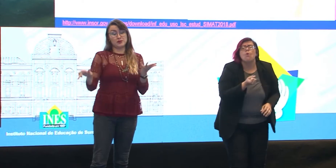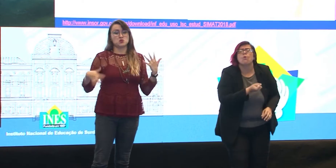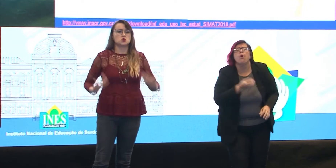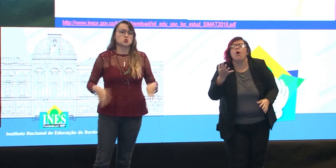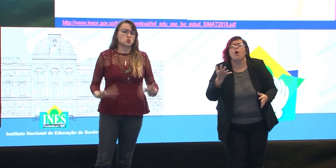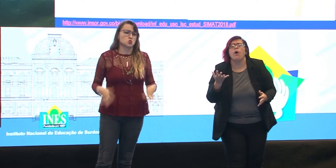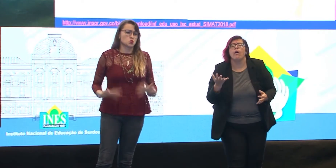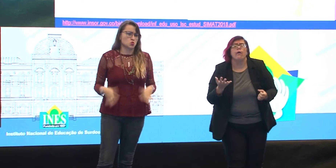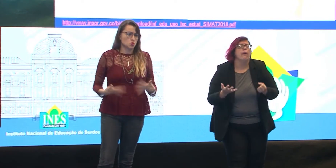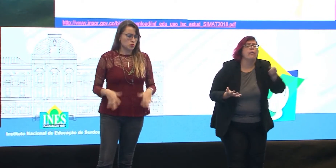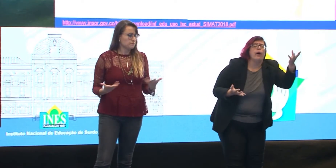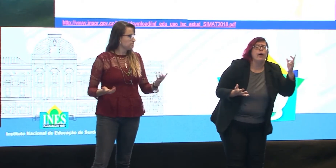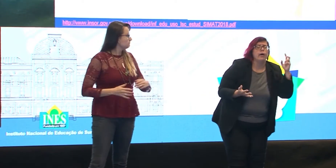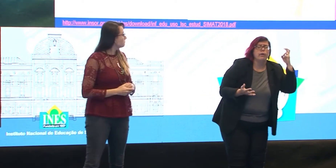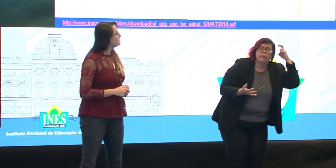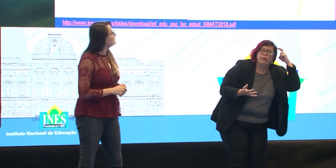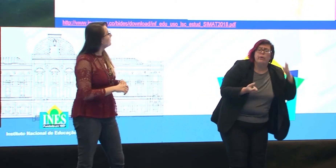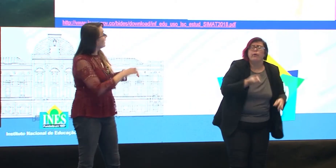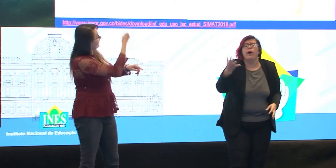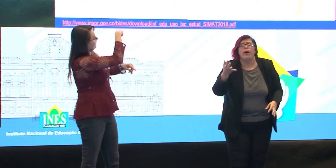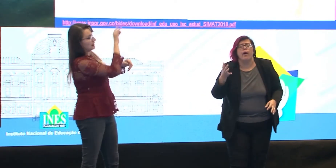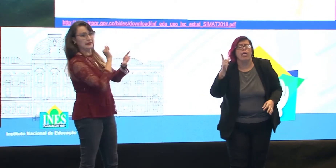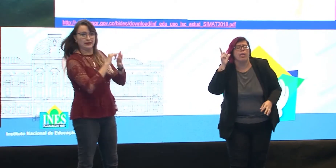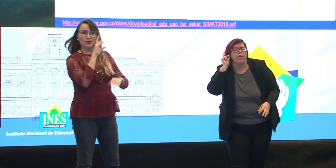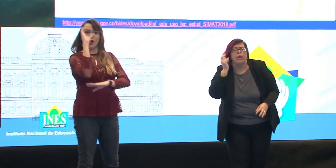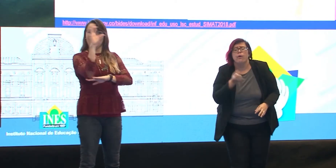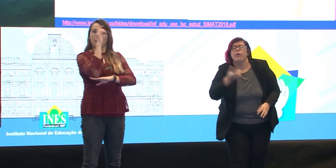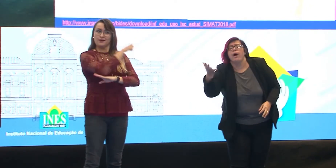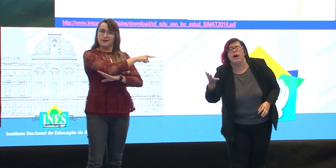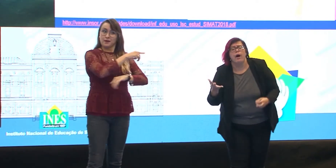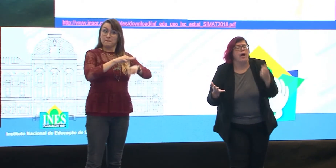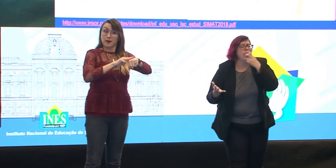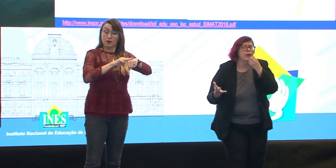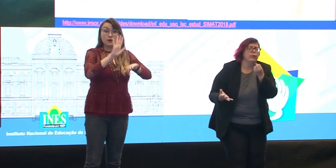numa estimativa que mais se aproxime da realidade.